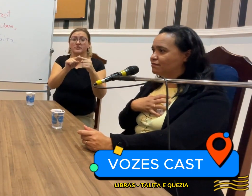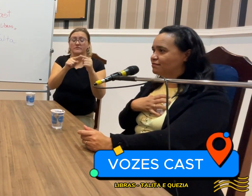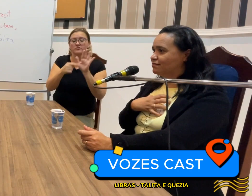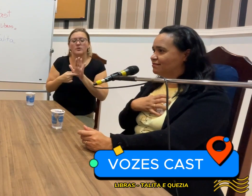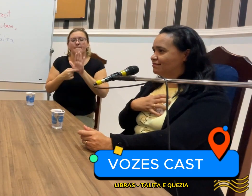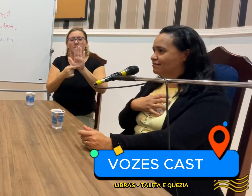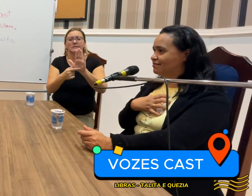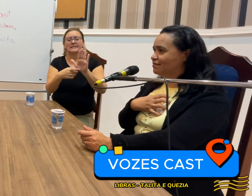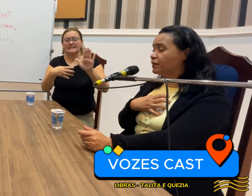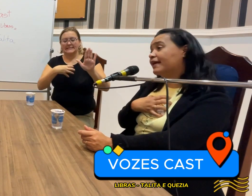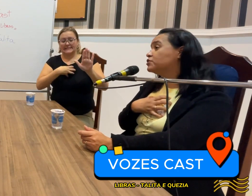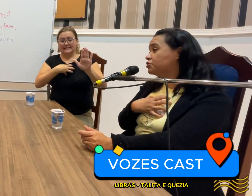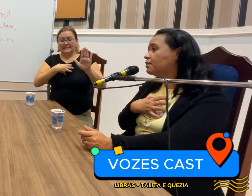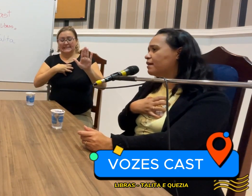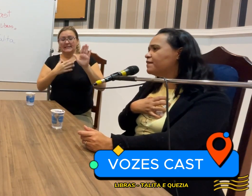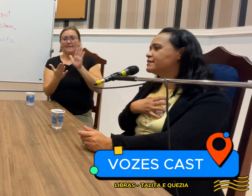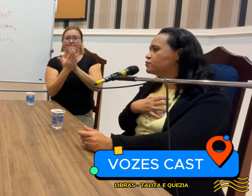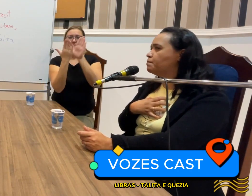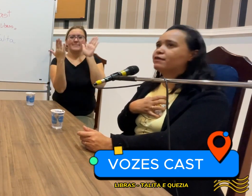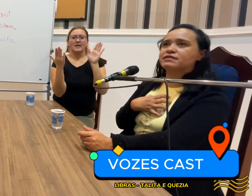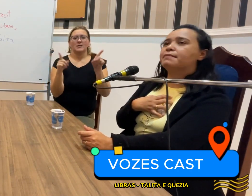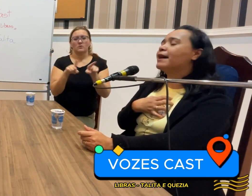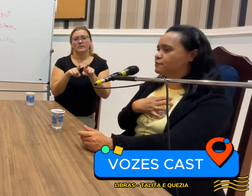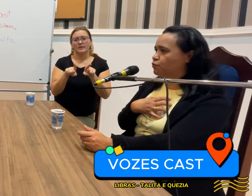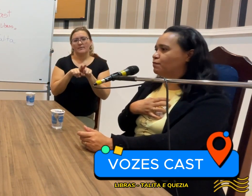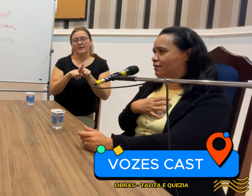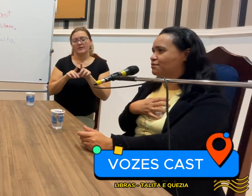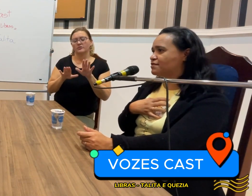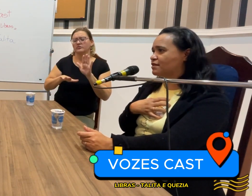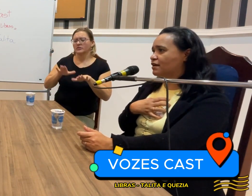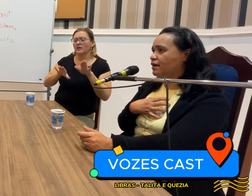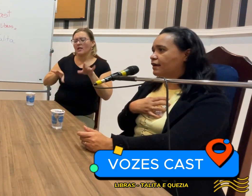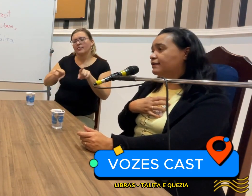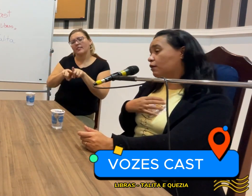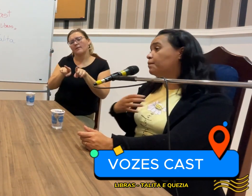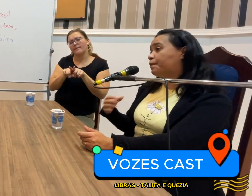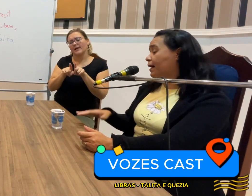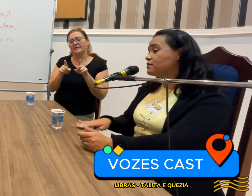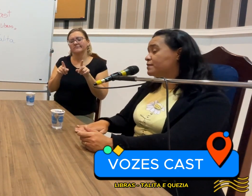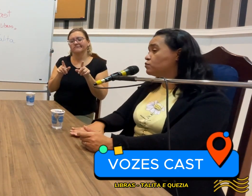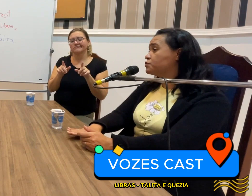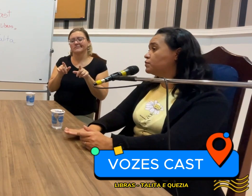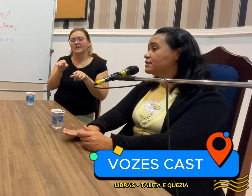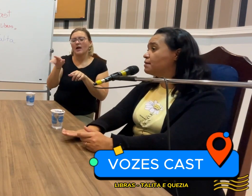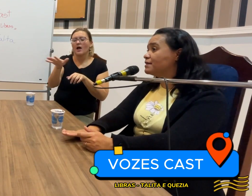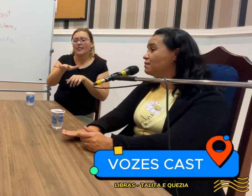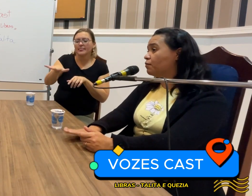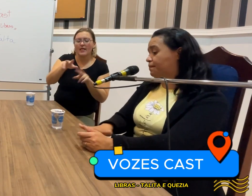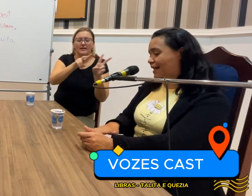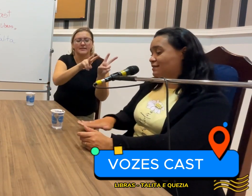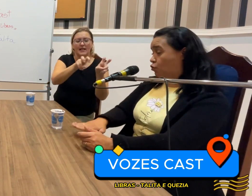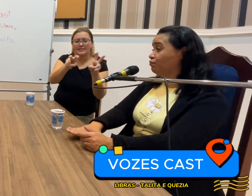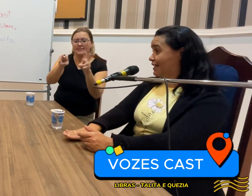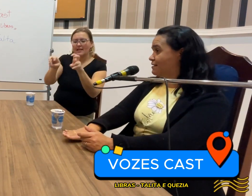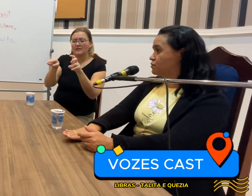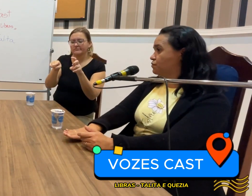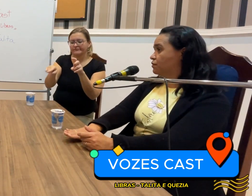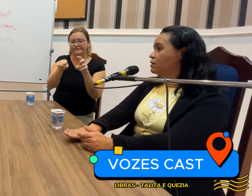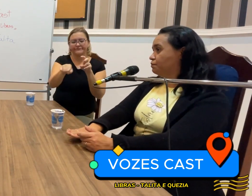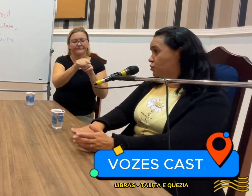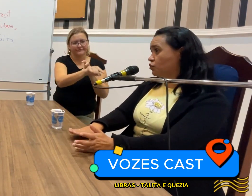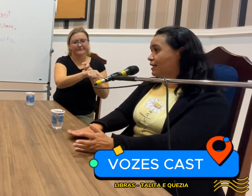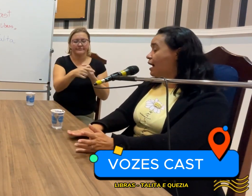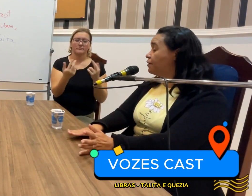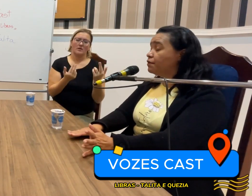sensação. Porque a gente também faz isso para os demais públicos. Sim. Então, para as pessoas surdas, para esse